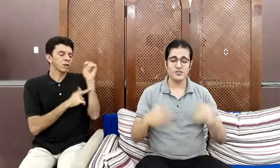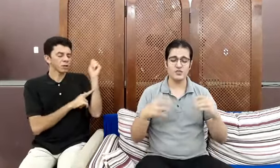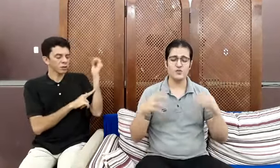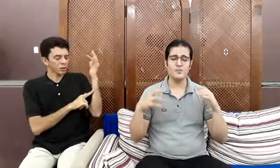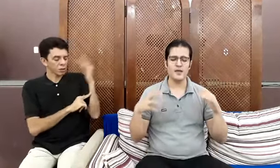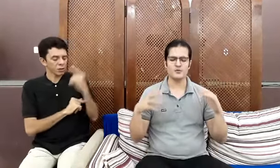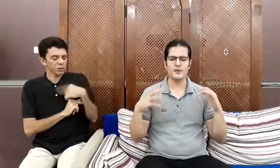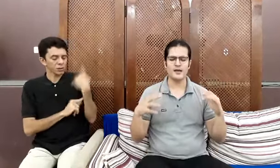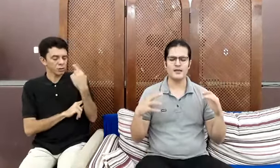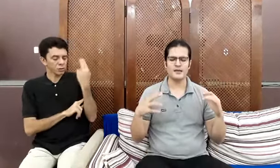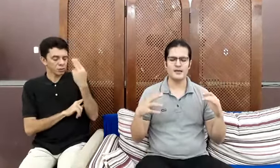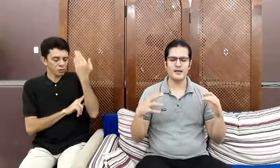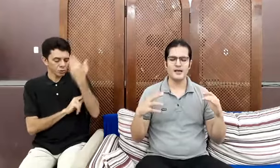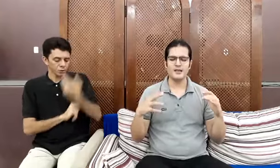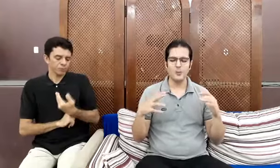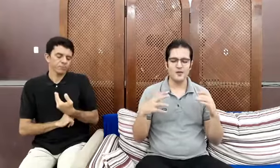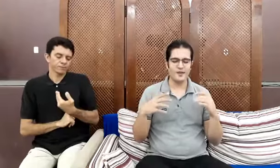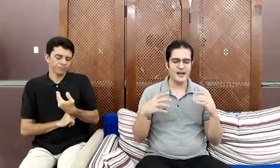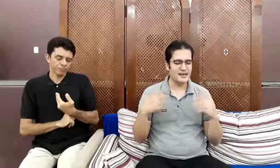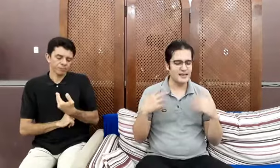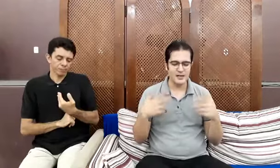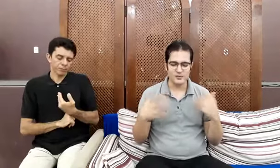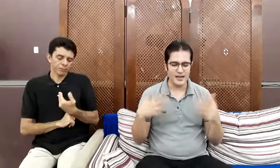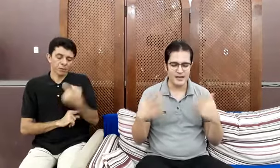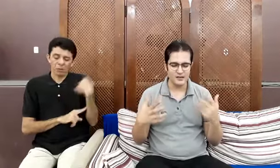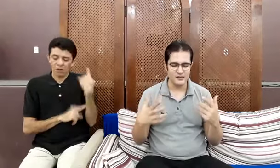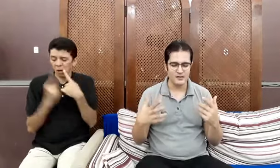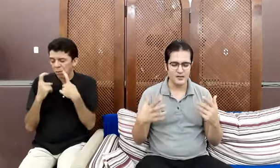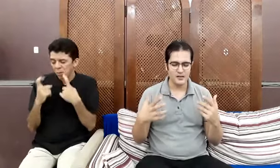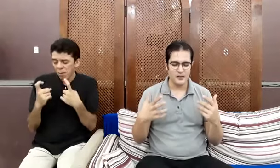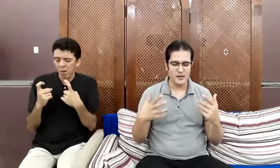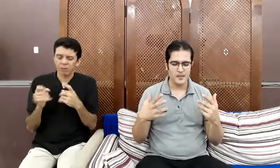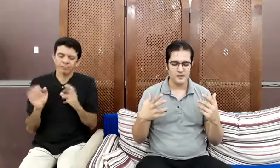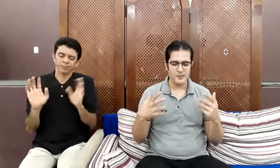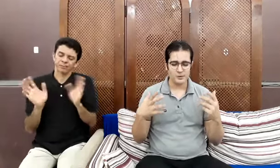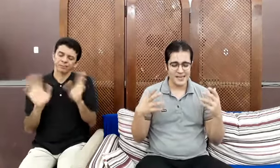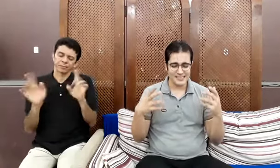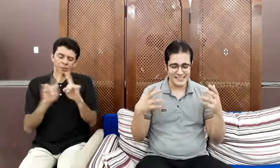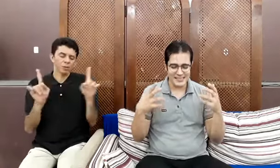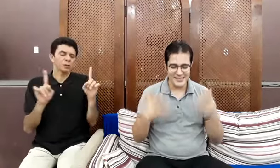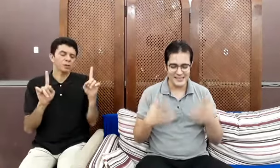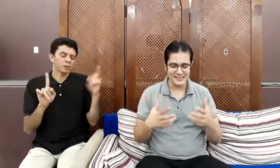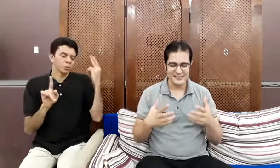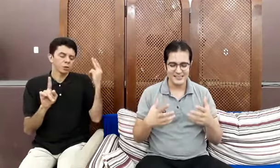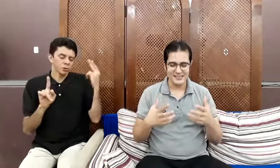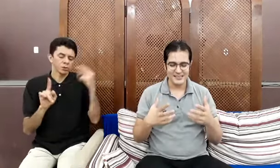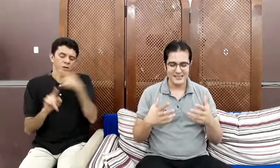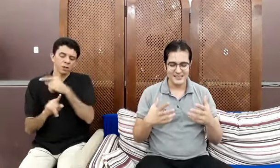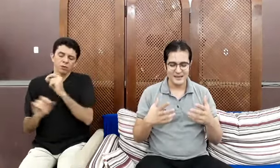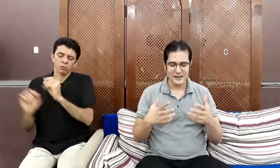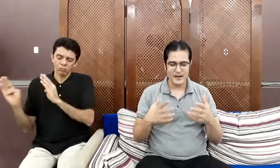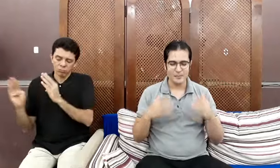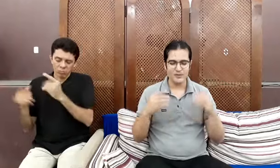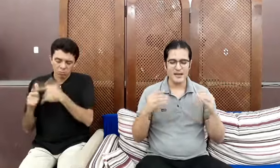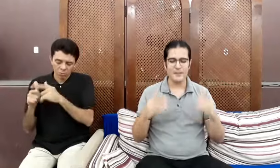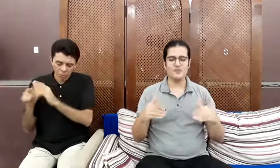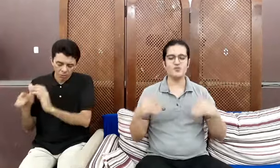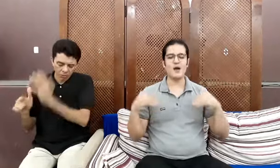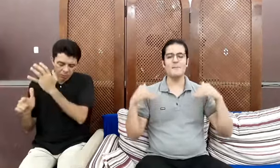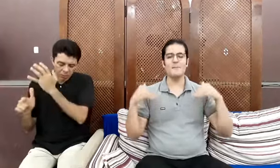Teus instrumentos, Pai. Não para ficar reclamando da crise, mas para usar essa crise para